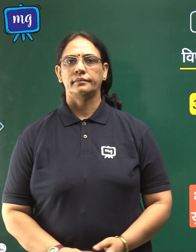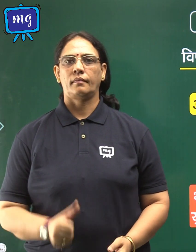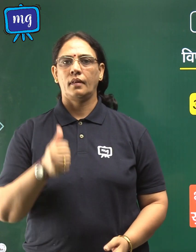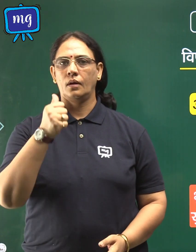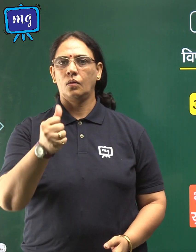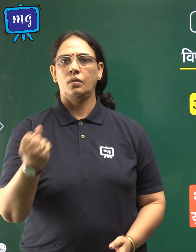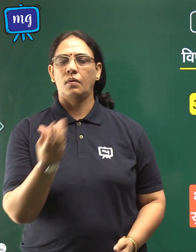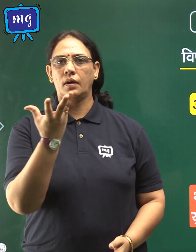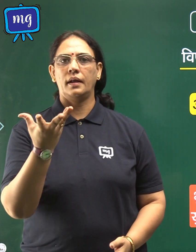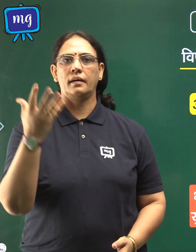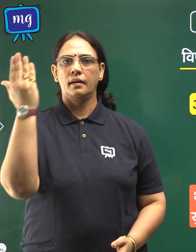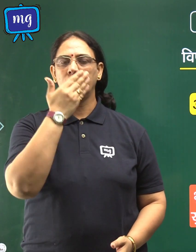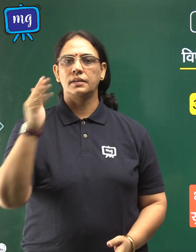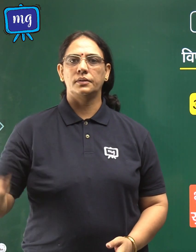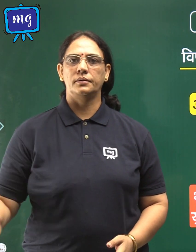गुड मॉर्निंग बच्चों,